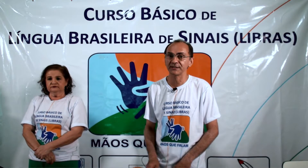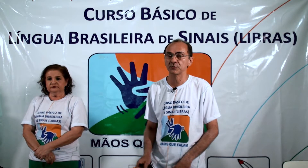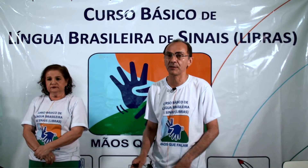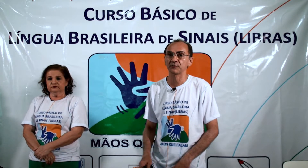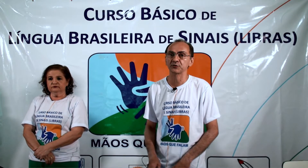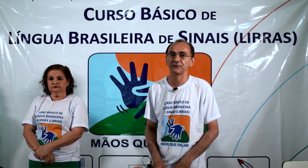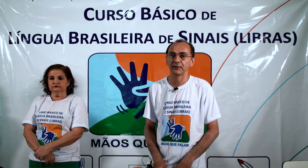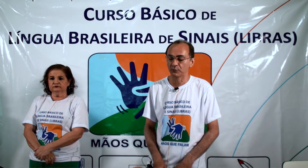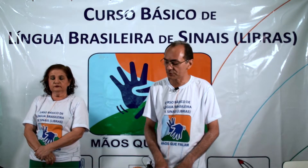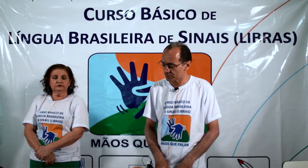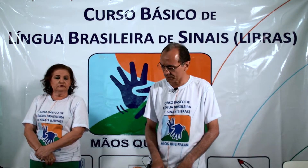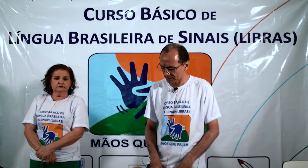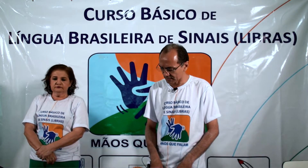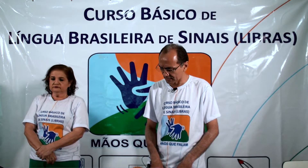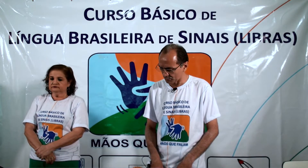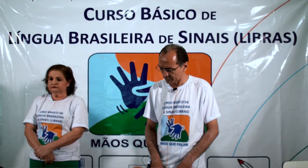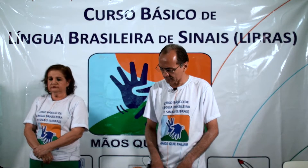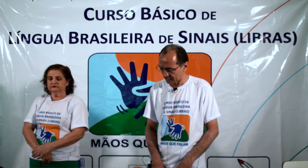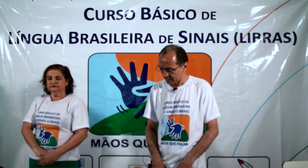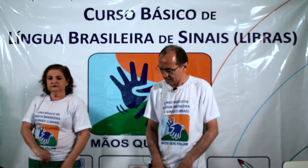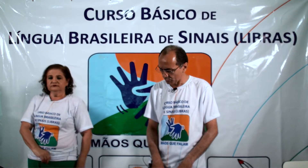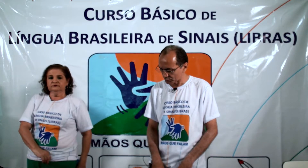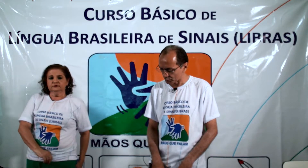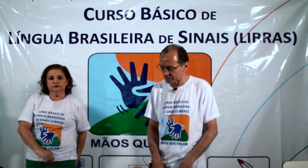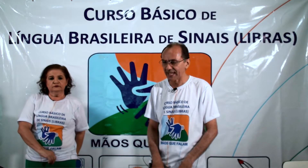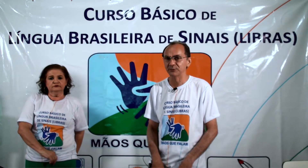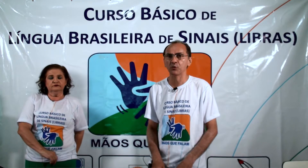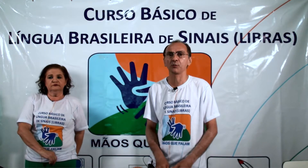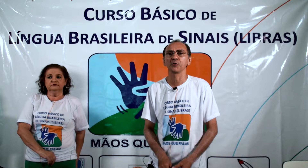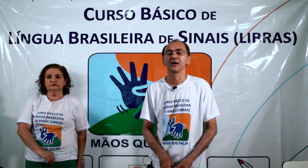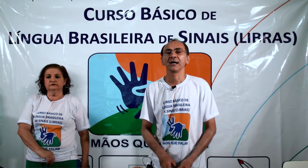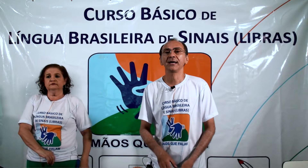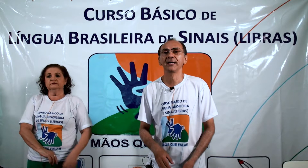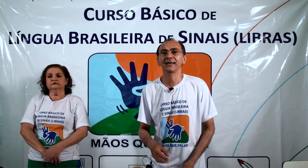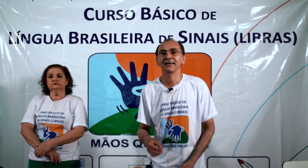como a professora falou, de maneira nenhuma, né? E outros cuidados como